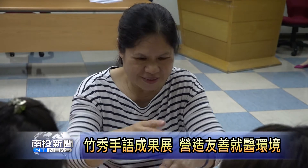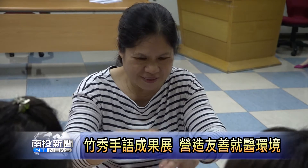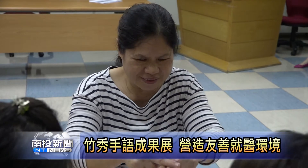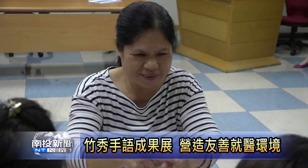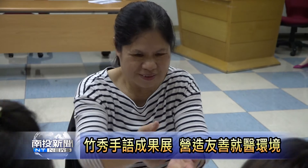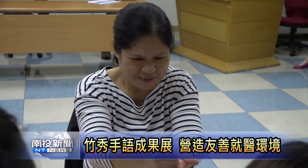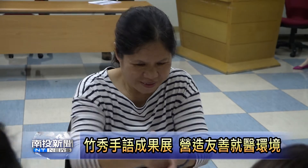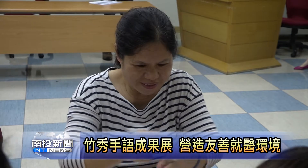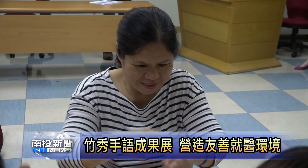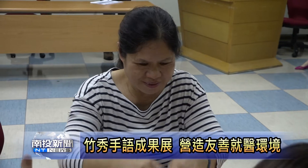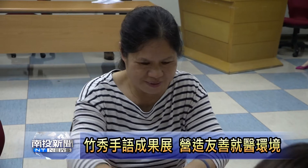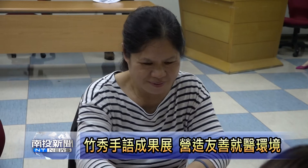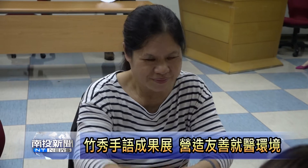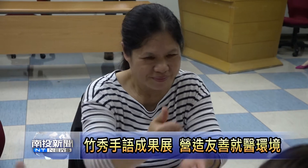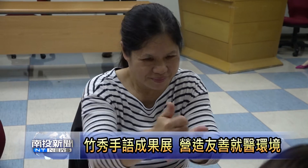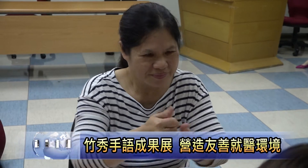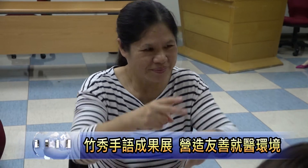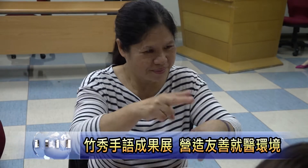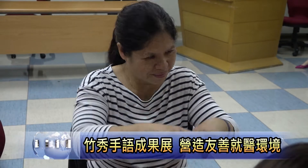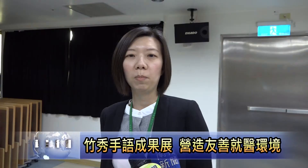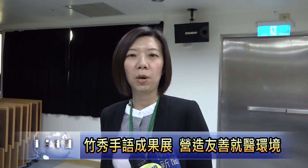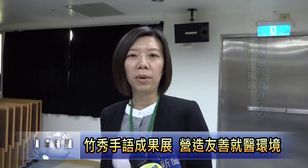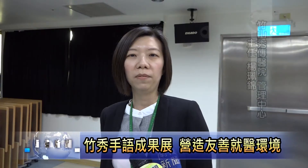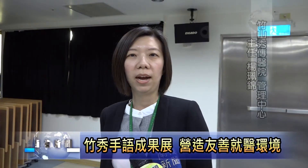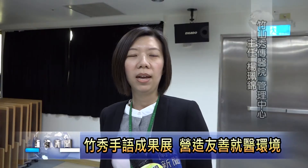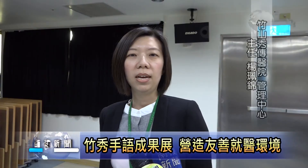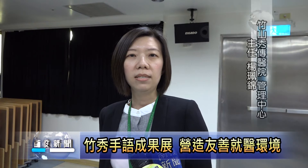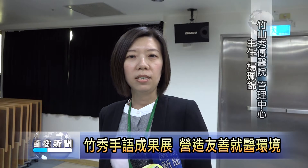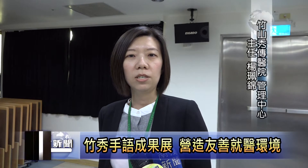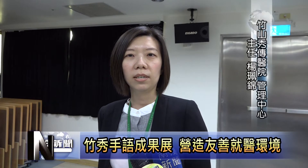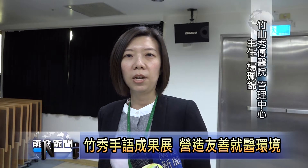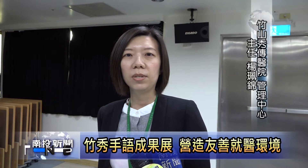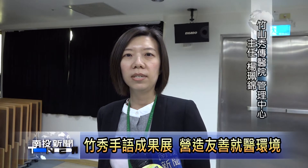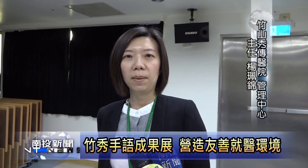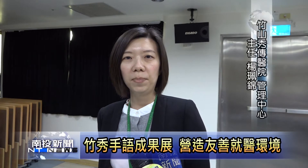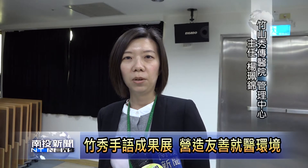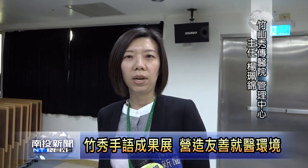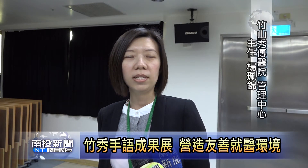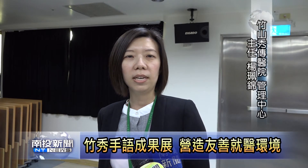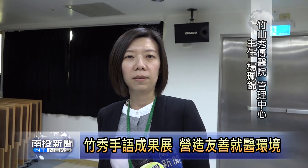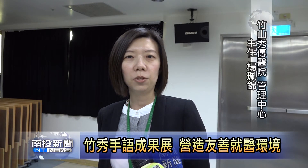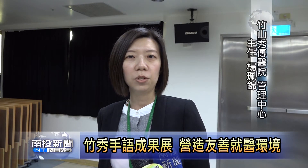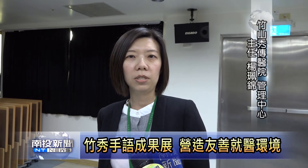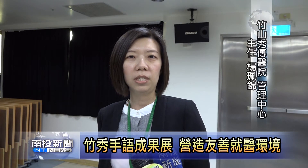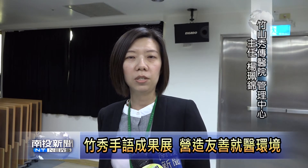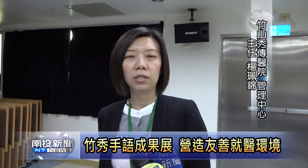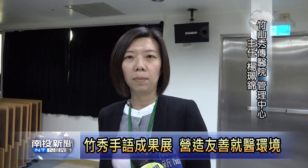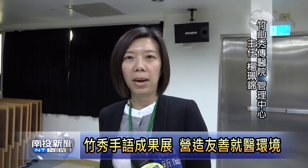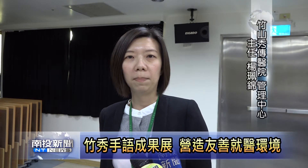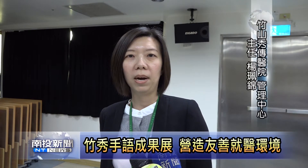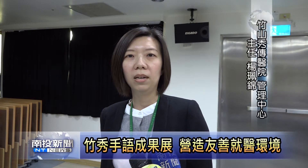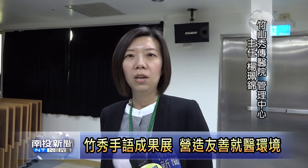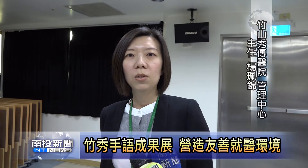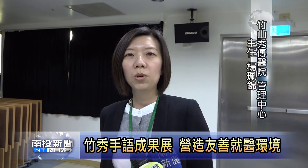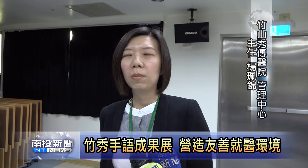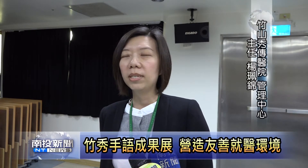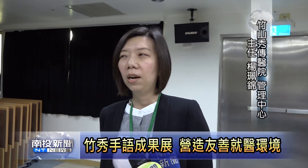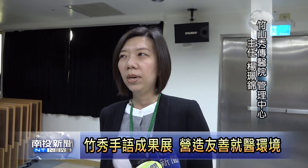医院的一些大部分的医务人员可能都没有办法及时给予这些病隐缓一些就是及时的帮忙所以我们才会